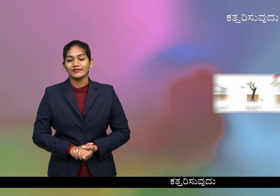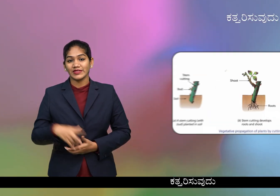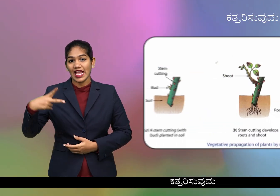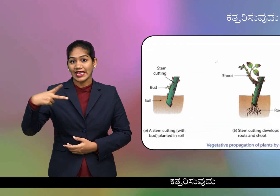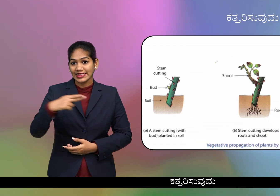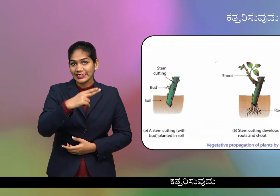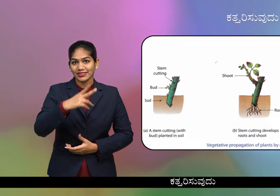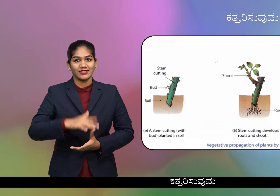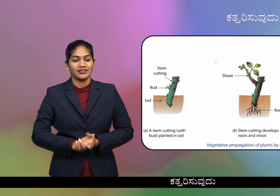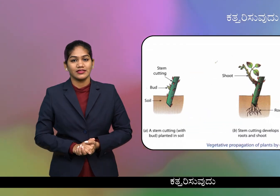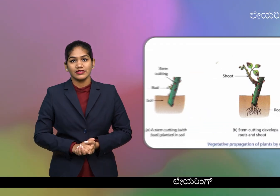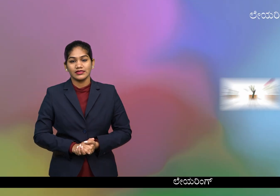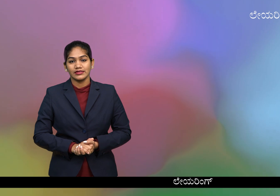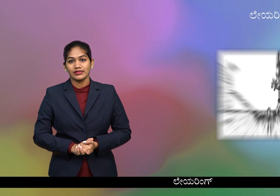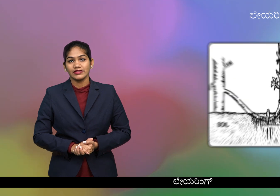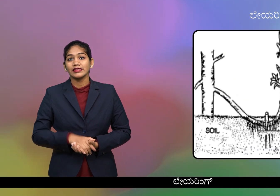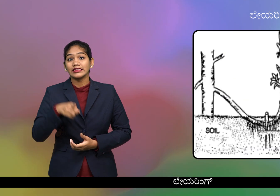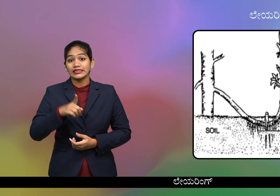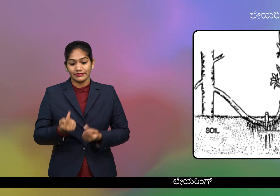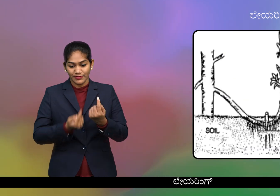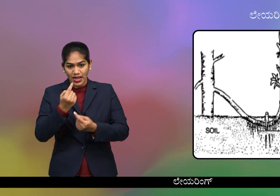ಕತ್ತರಿಸುವುದು, ಲೇಯರಿಂಗ್,